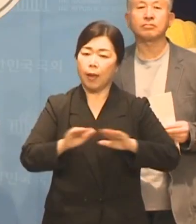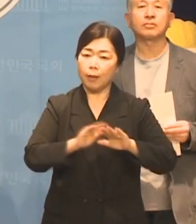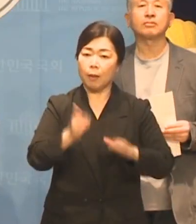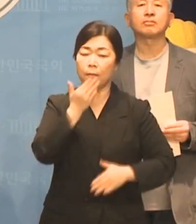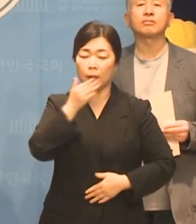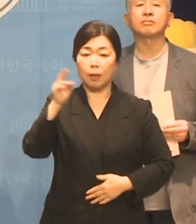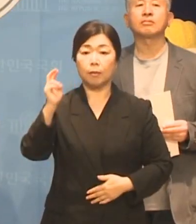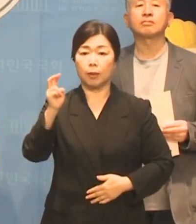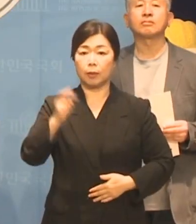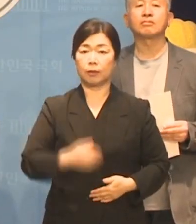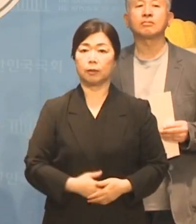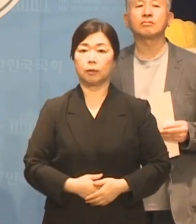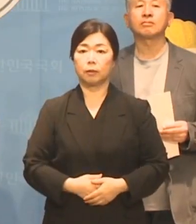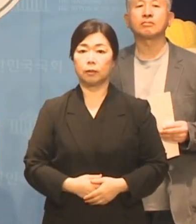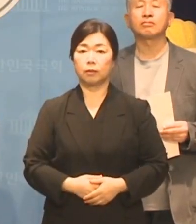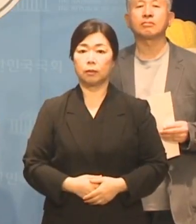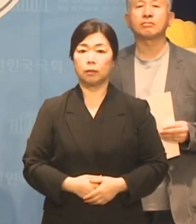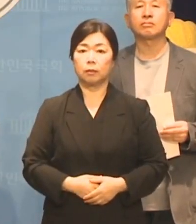찾아질 것입니다.